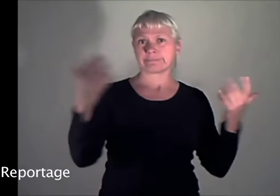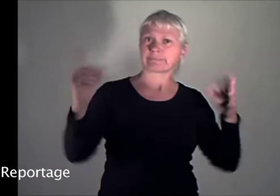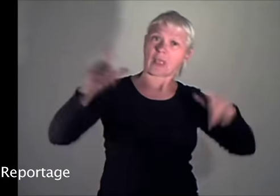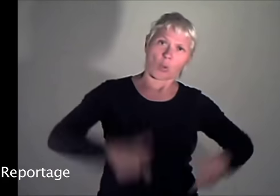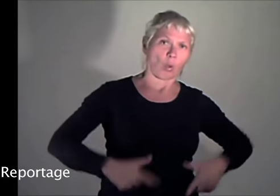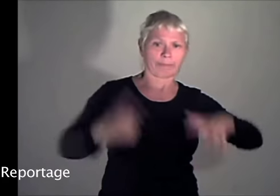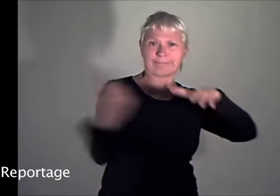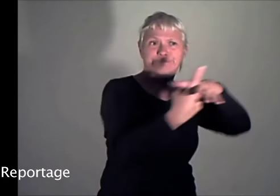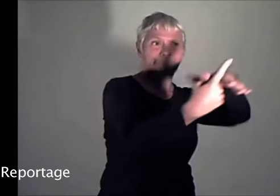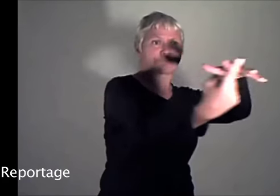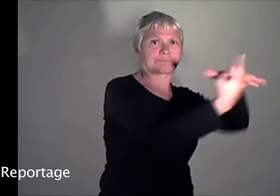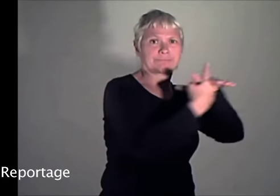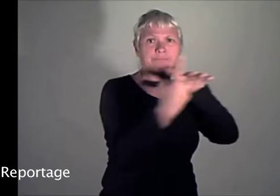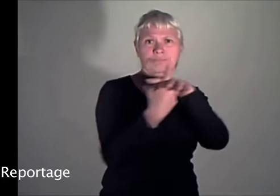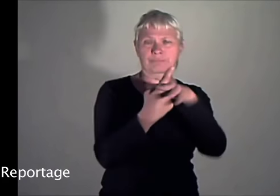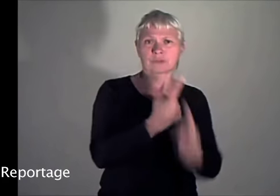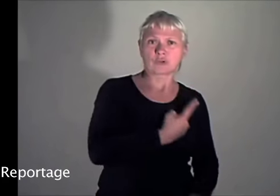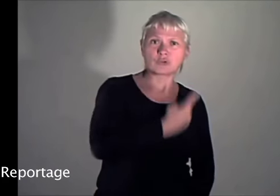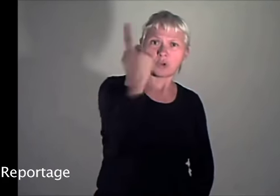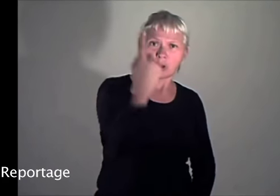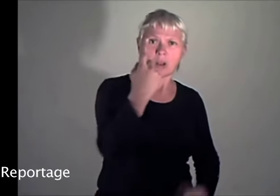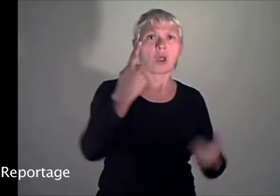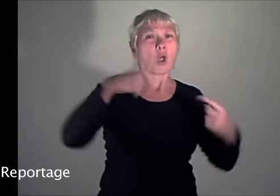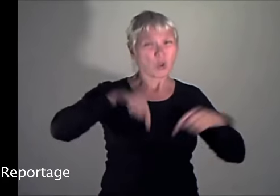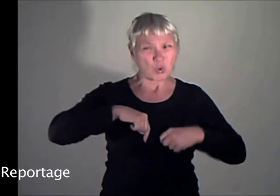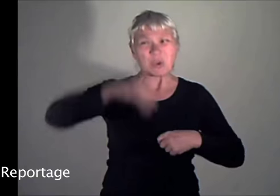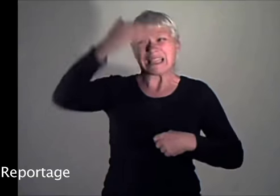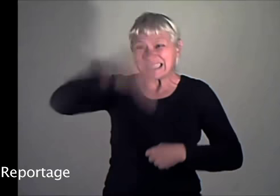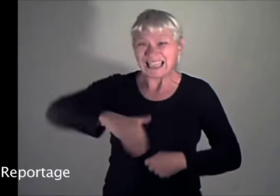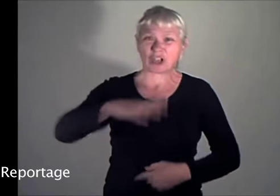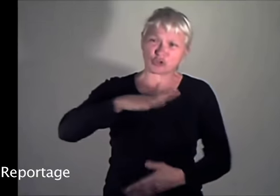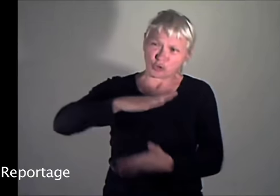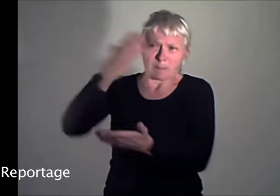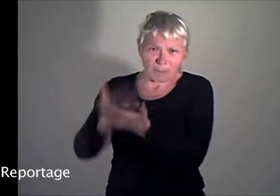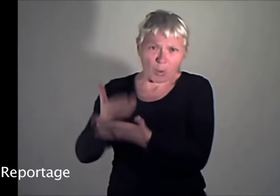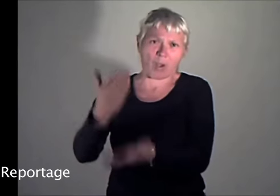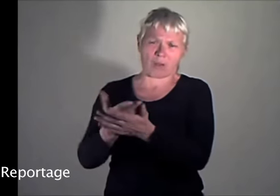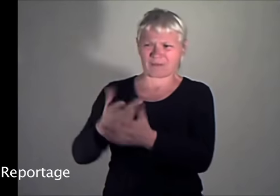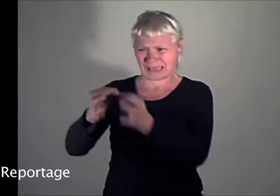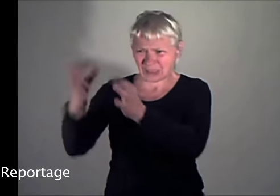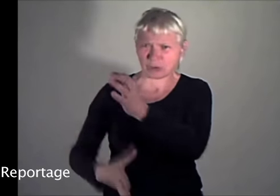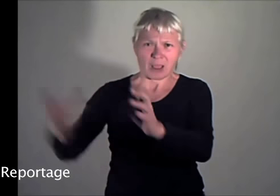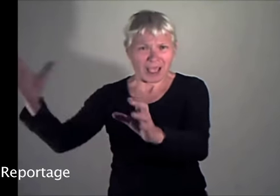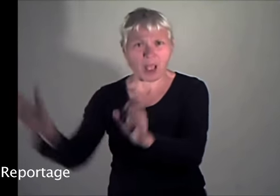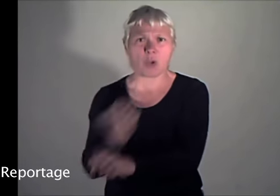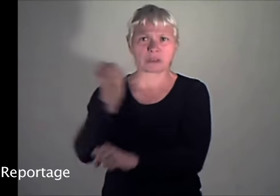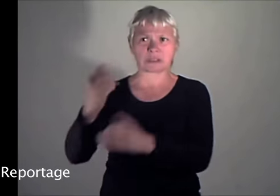des enfants sourds sont scolarisés dans des écoles en intégration, alors qu'on a des preuves, des résultats, je veux dire. On